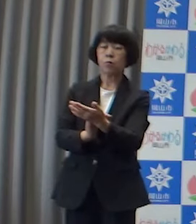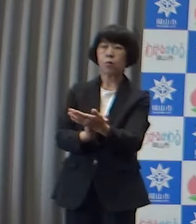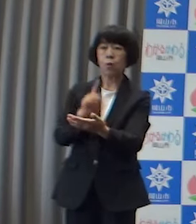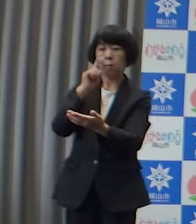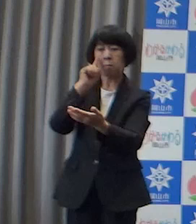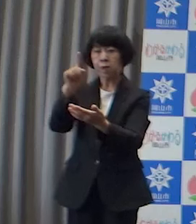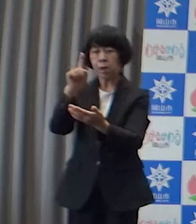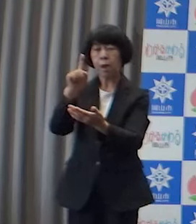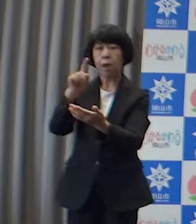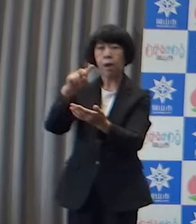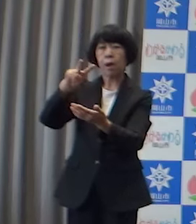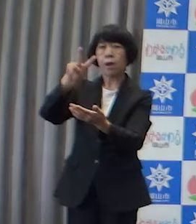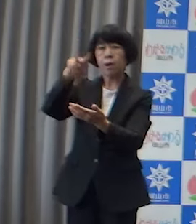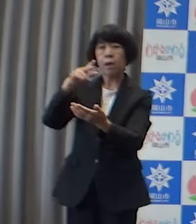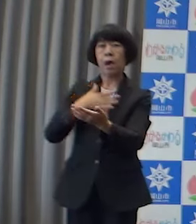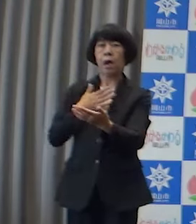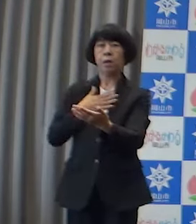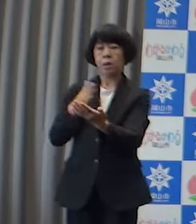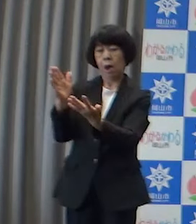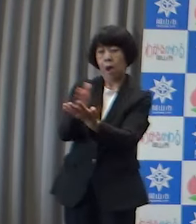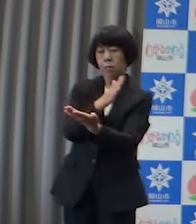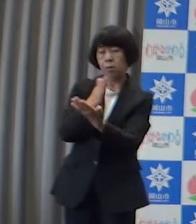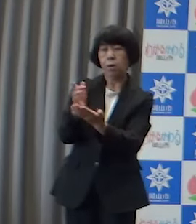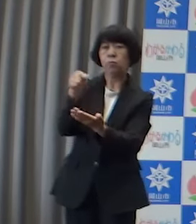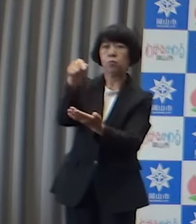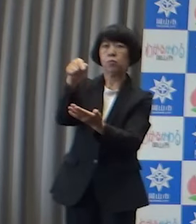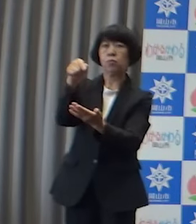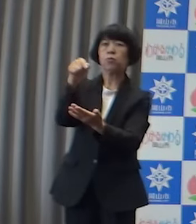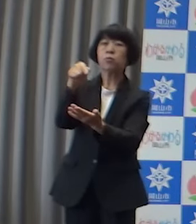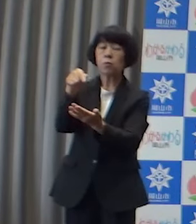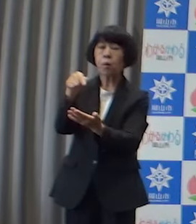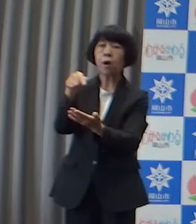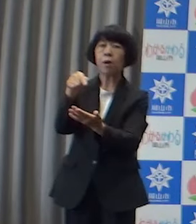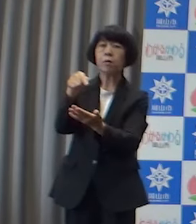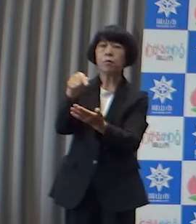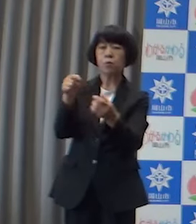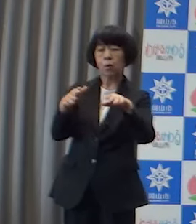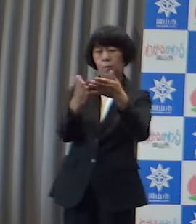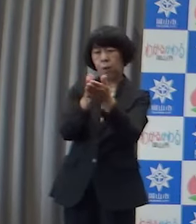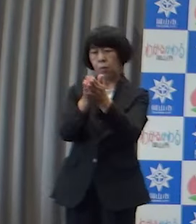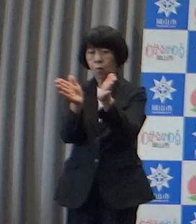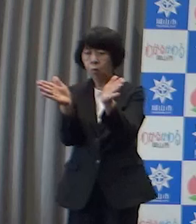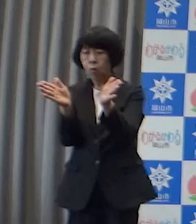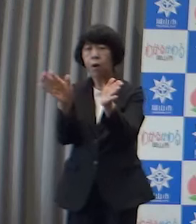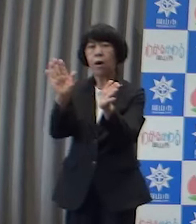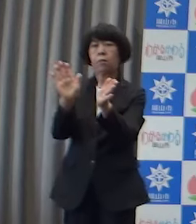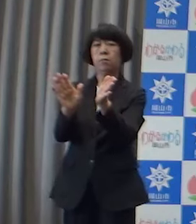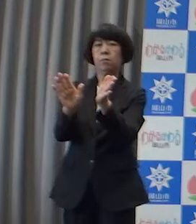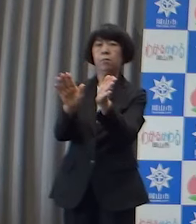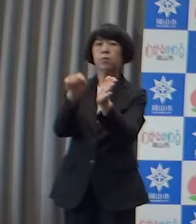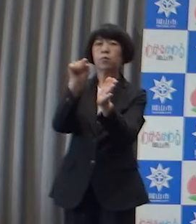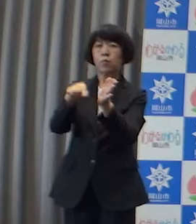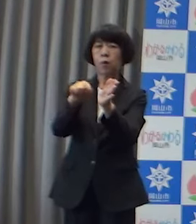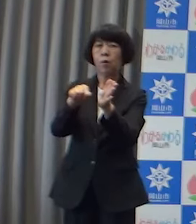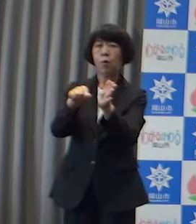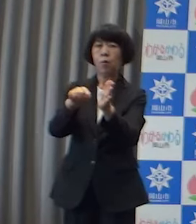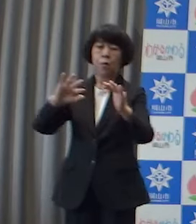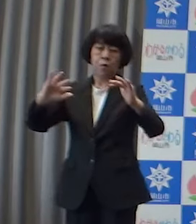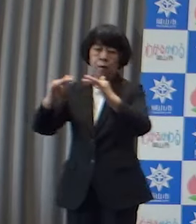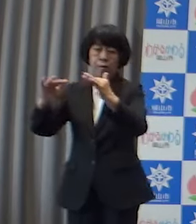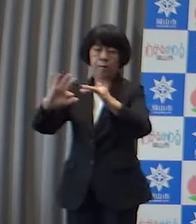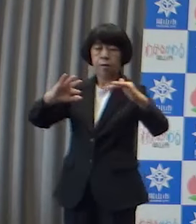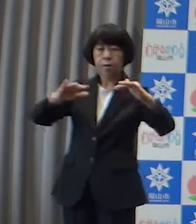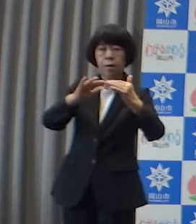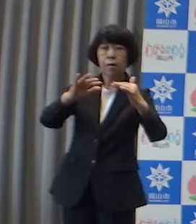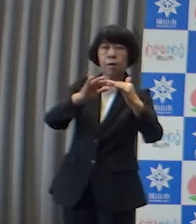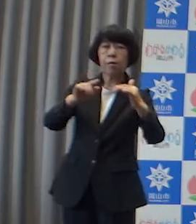ります。そこはお互いが議論して論点を整理して、あのどこで、